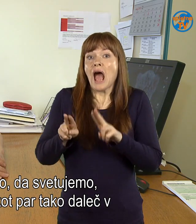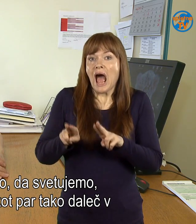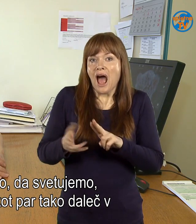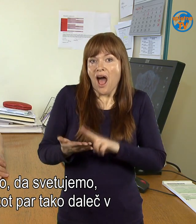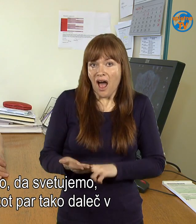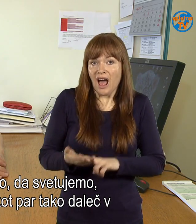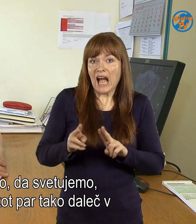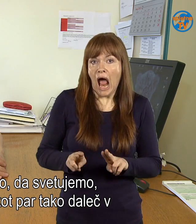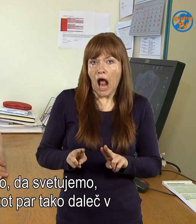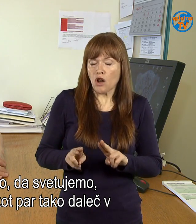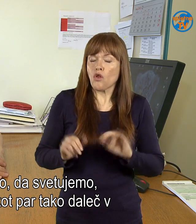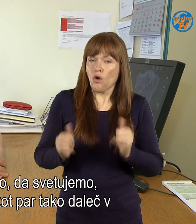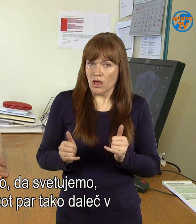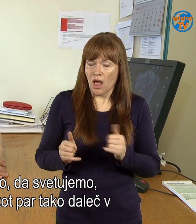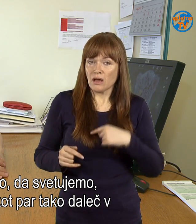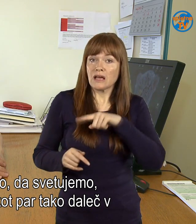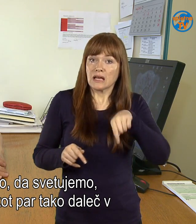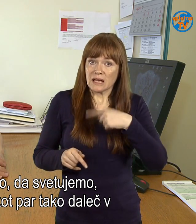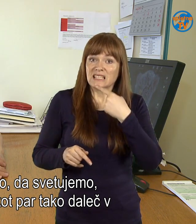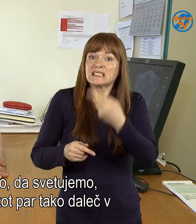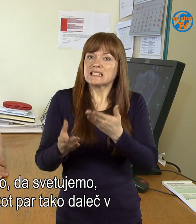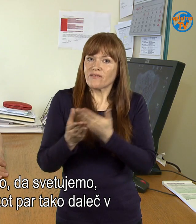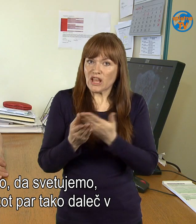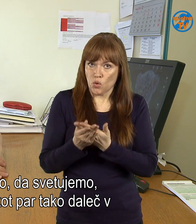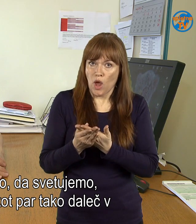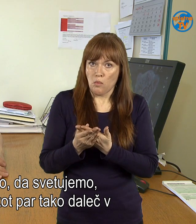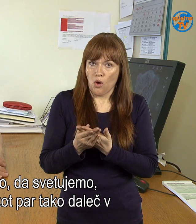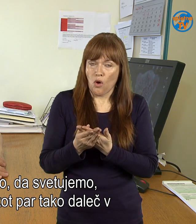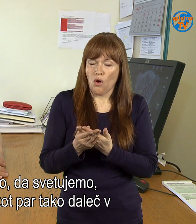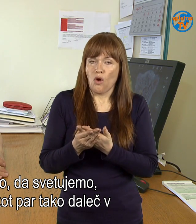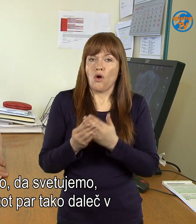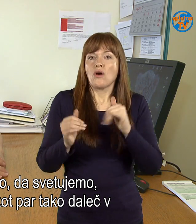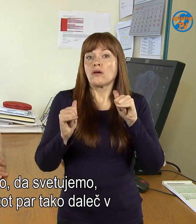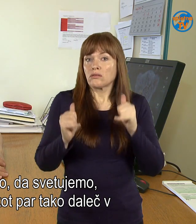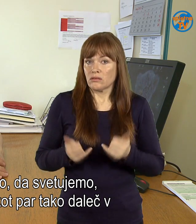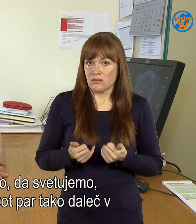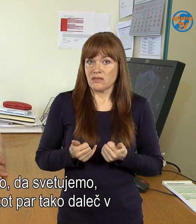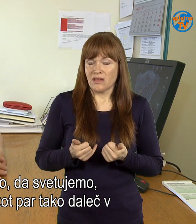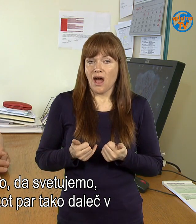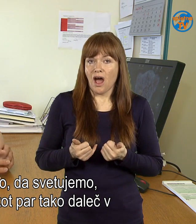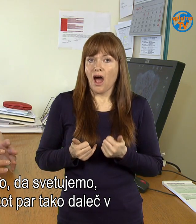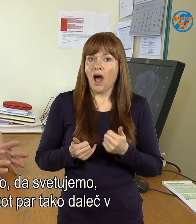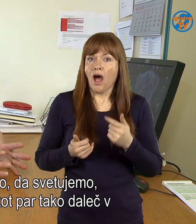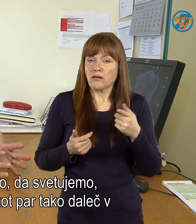Realno je tako, da svetujemo, da se